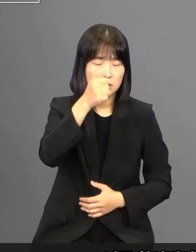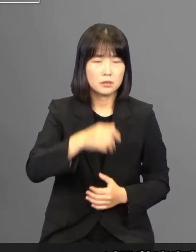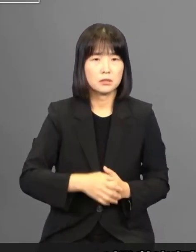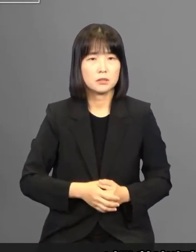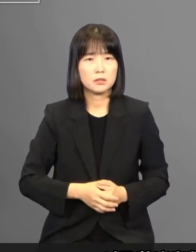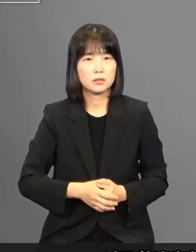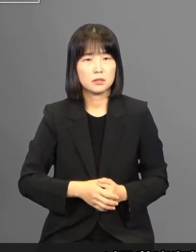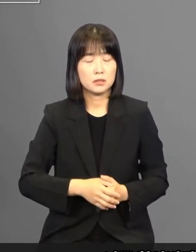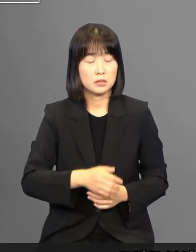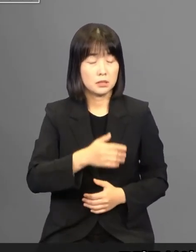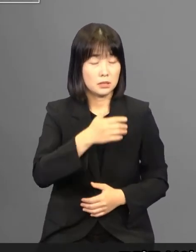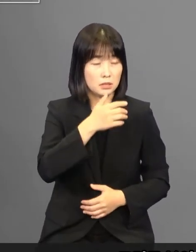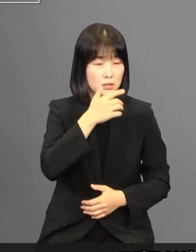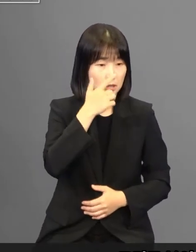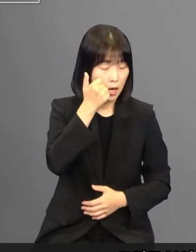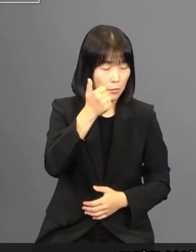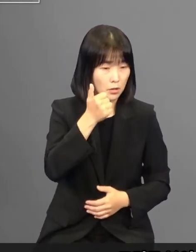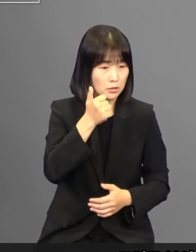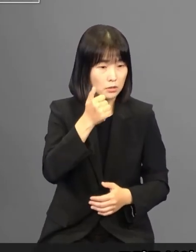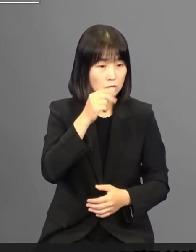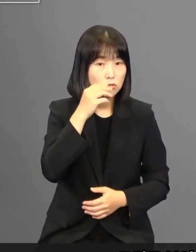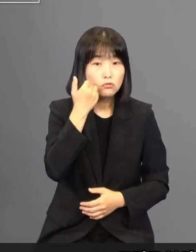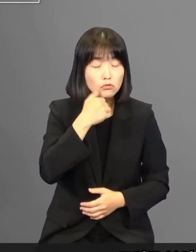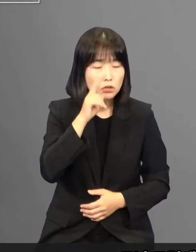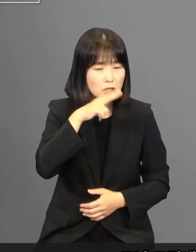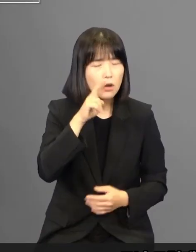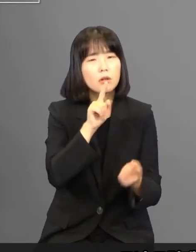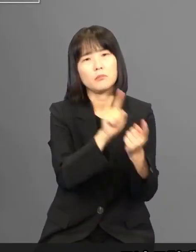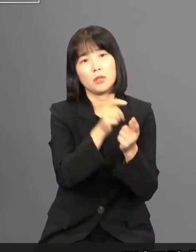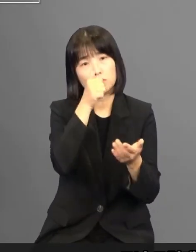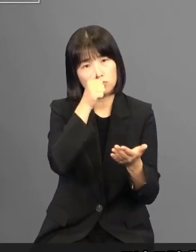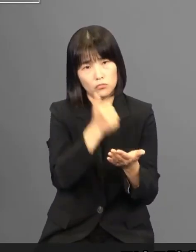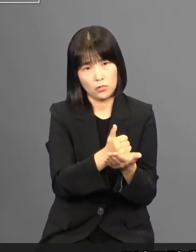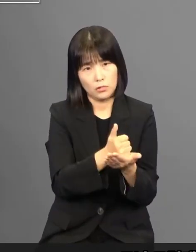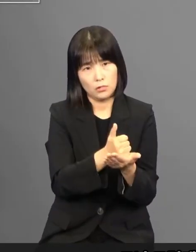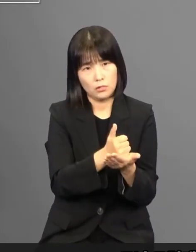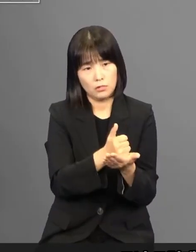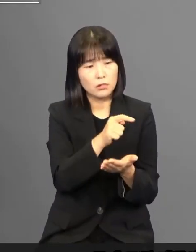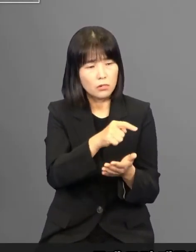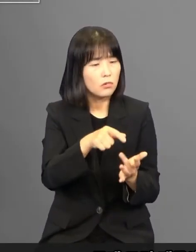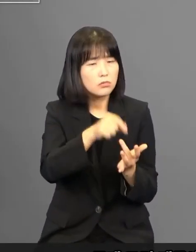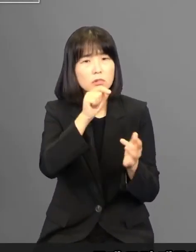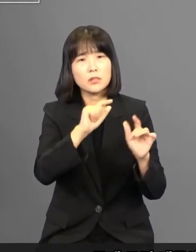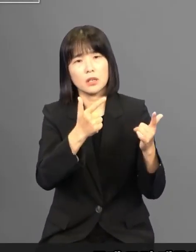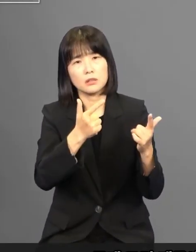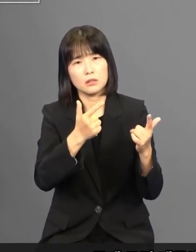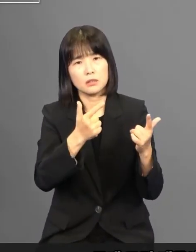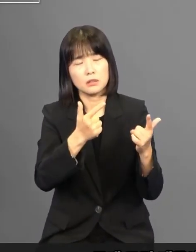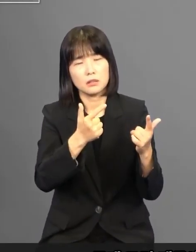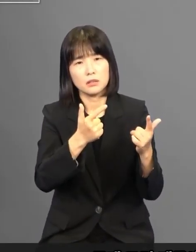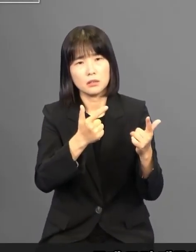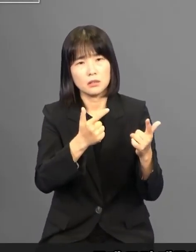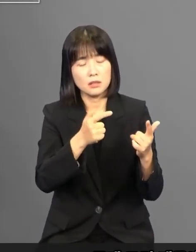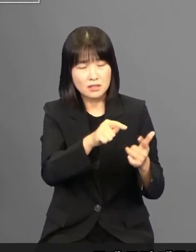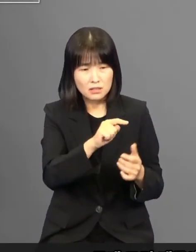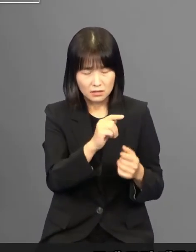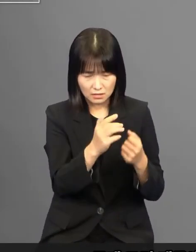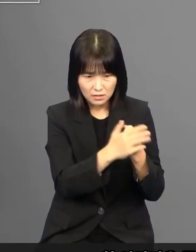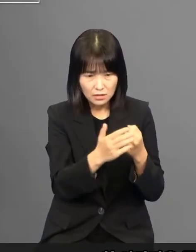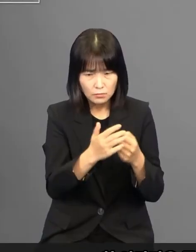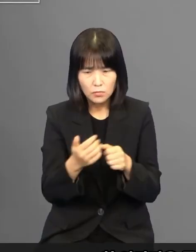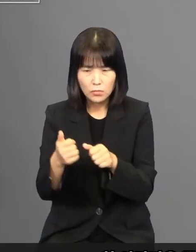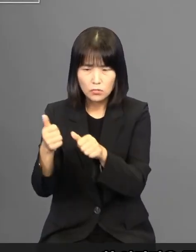만난 죄? 뭐 그것도 본인이 선택한 거 아닙니다. 그냥 그렇게 본인들이 태어났어요. 근데 그것 때문에 죽임을 당한다고